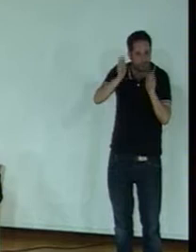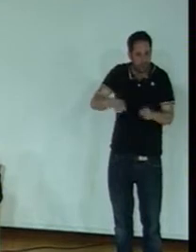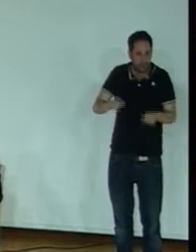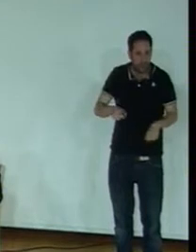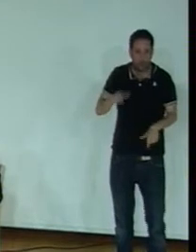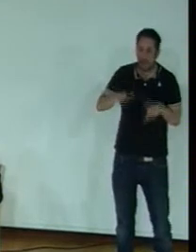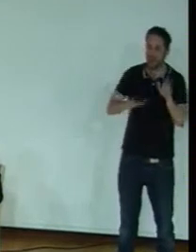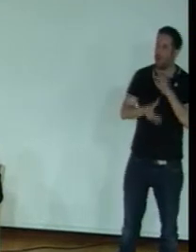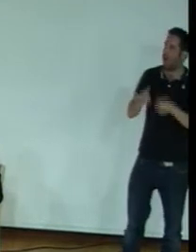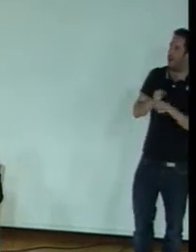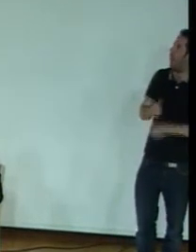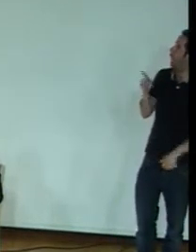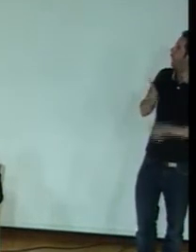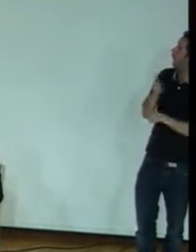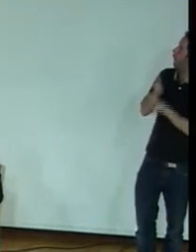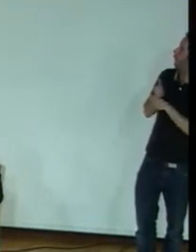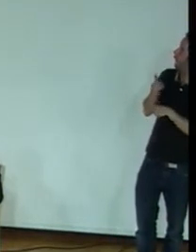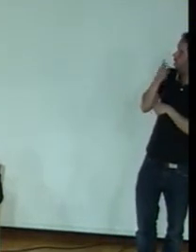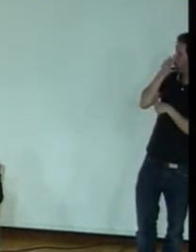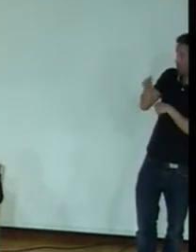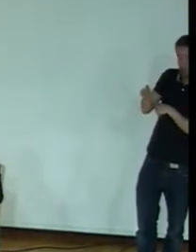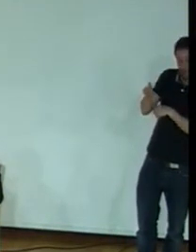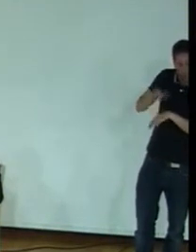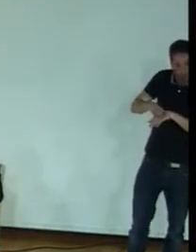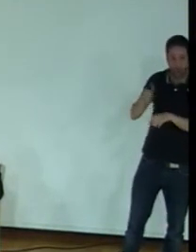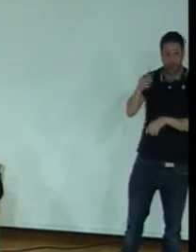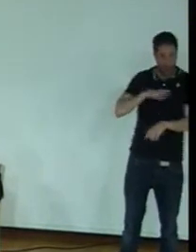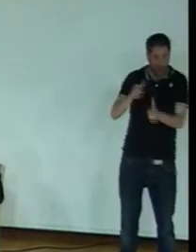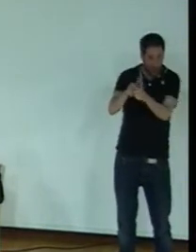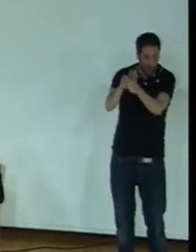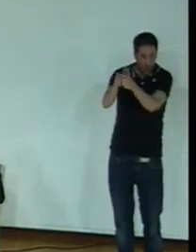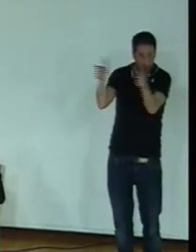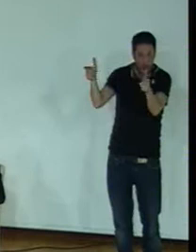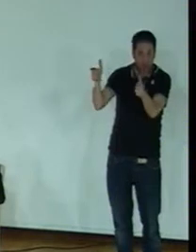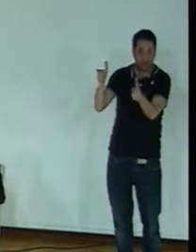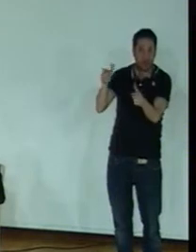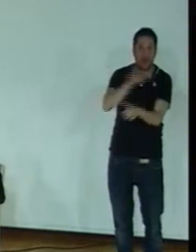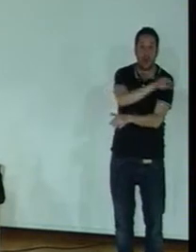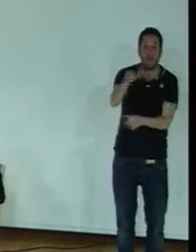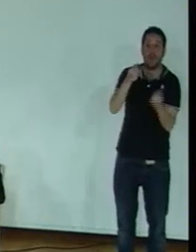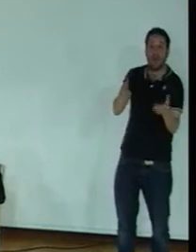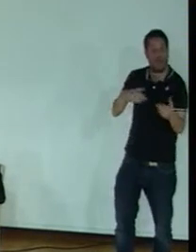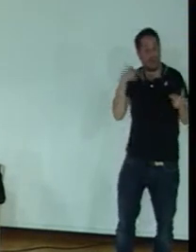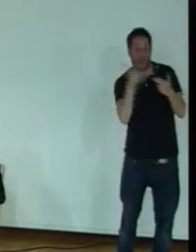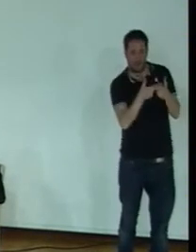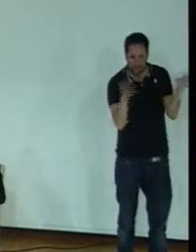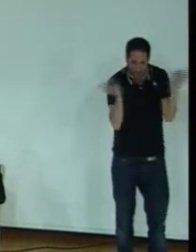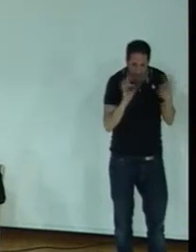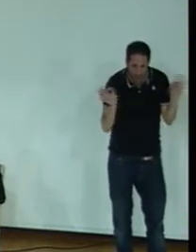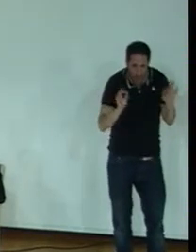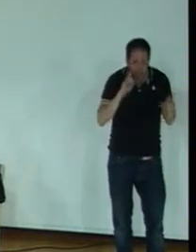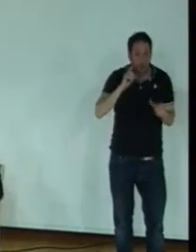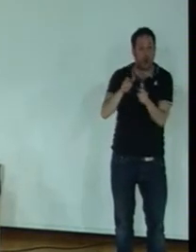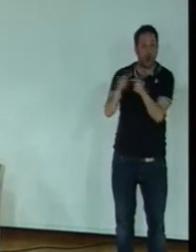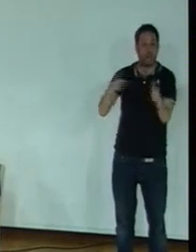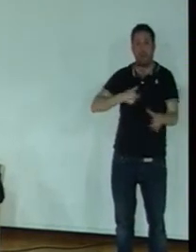Crédulité de législateur. Bien évidemment, il n'y a pas une entreprise qui a imaginé répondre à cet appel d'offres pour la simple et bonne raison qu'une